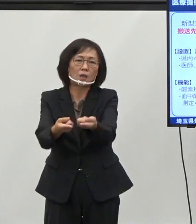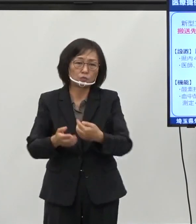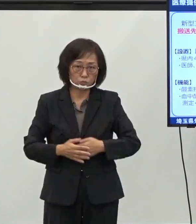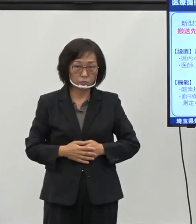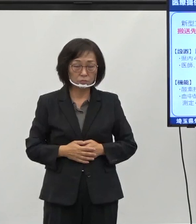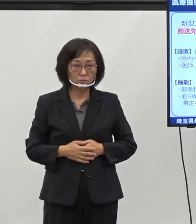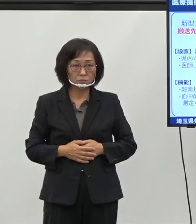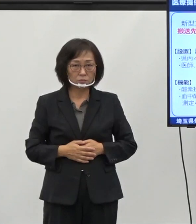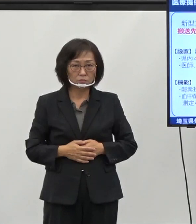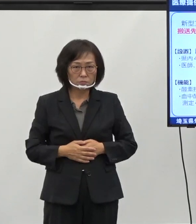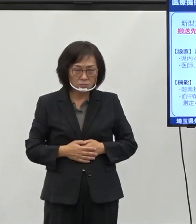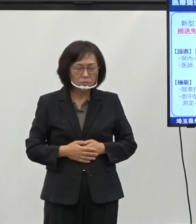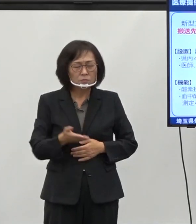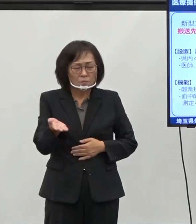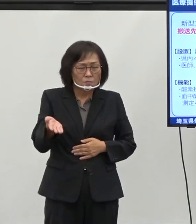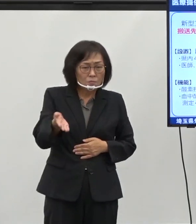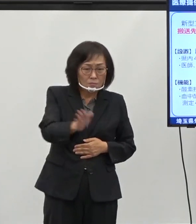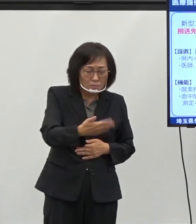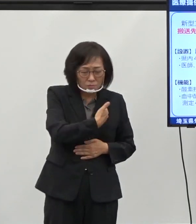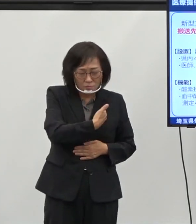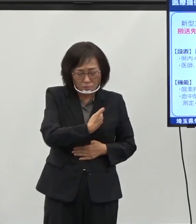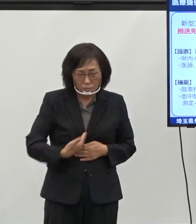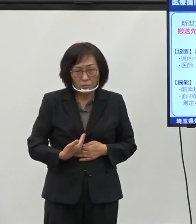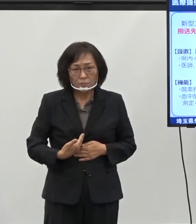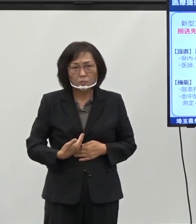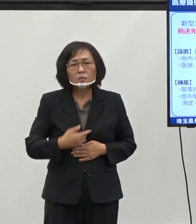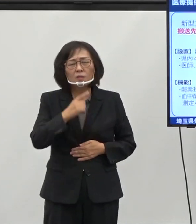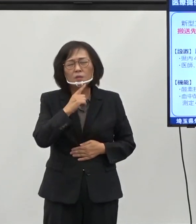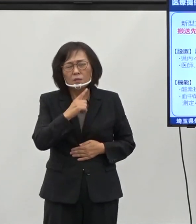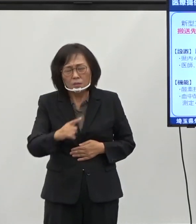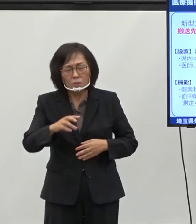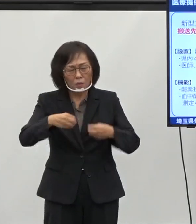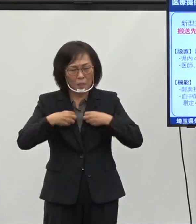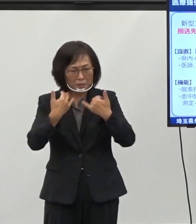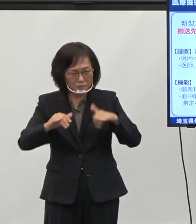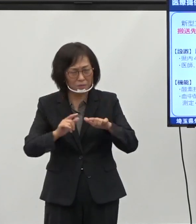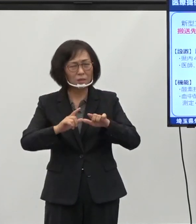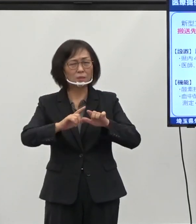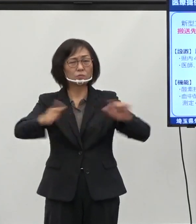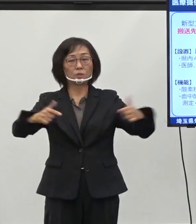を整備せざるを得ないほど拡大をしたというのは、正直、